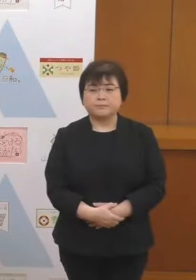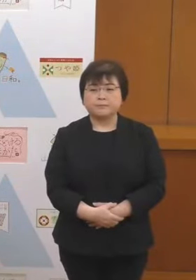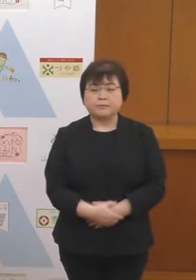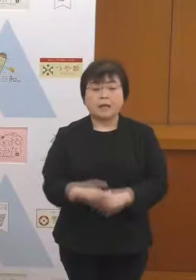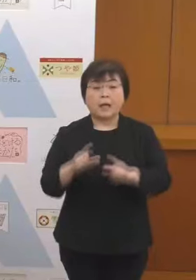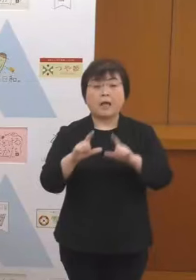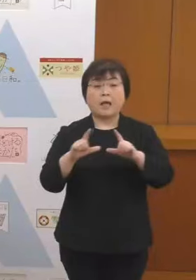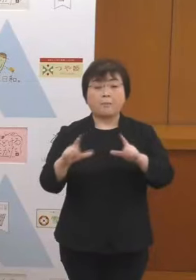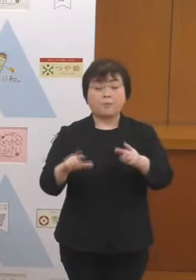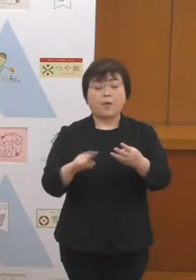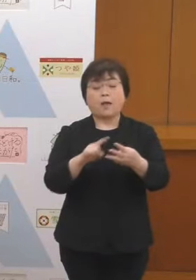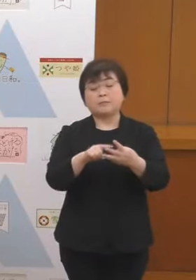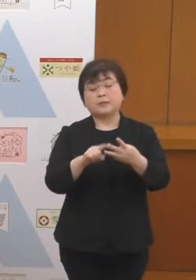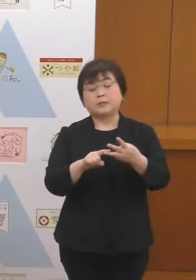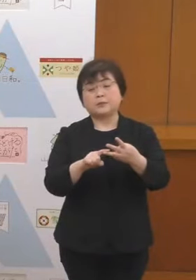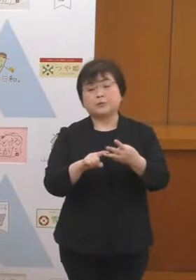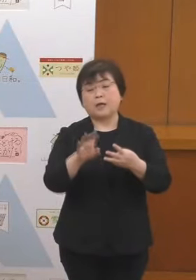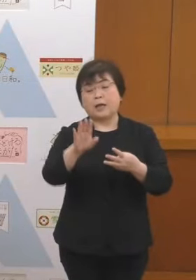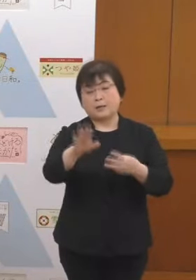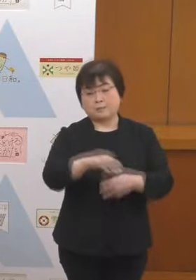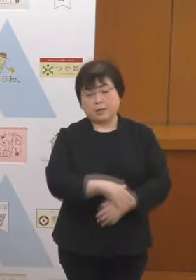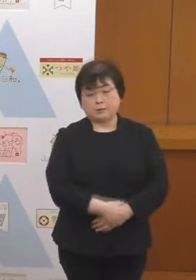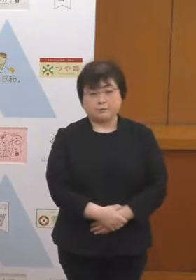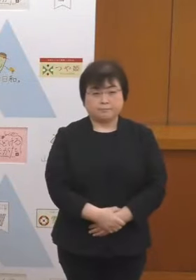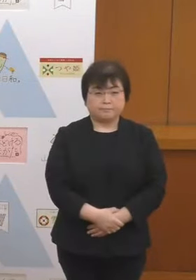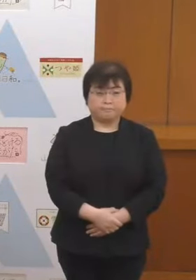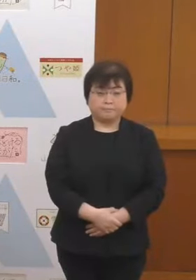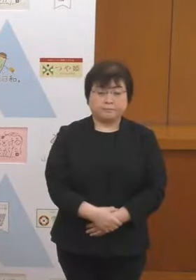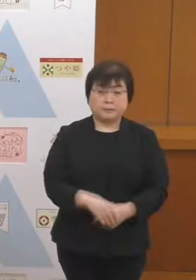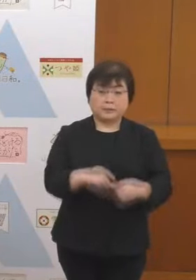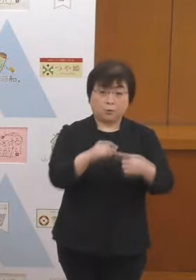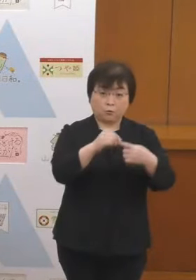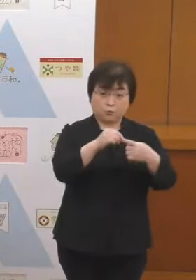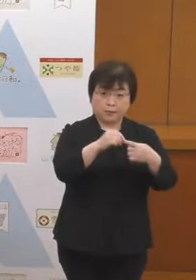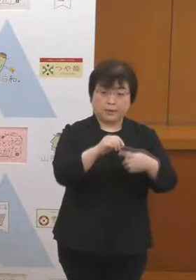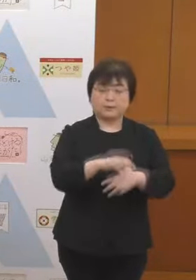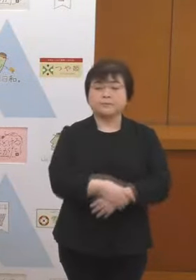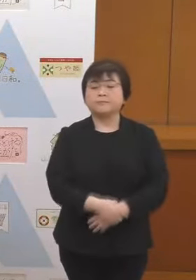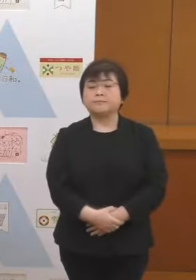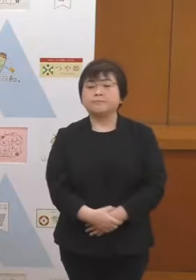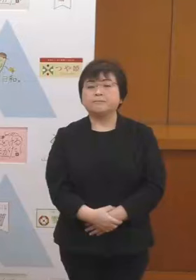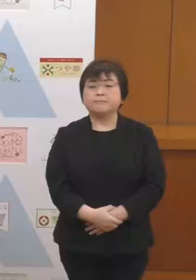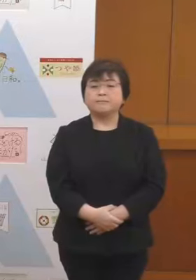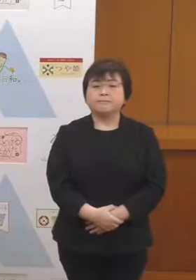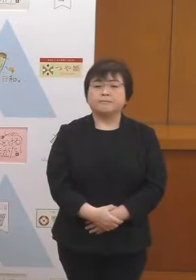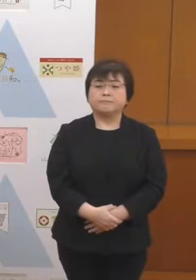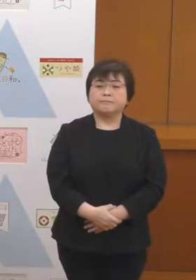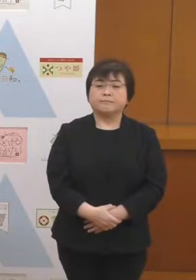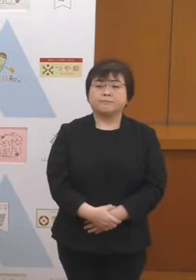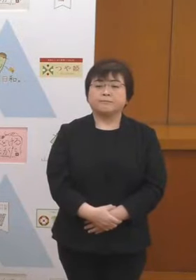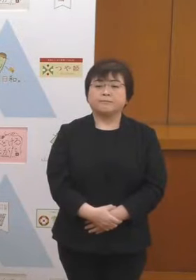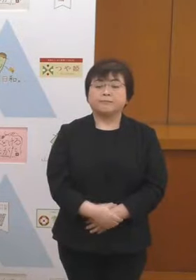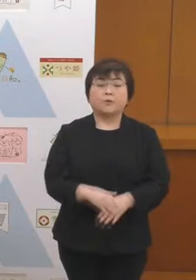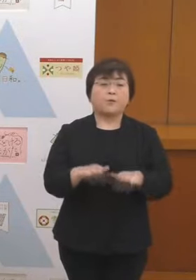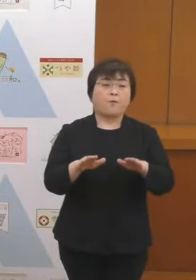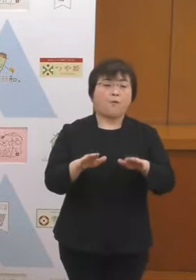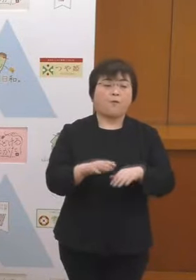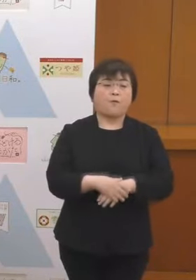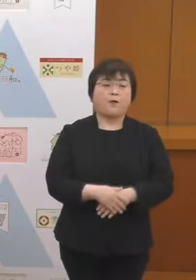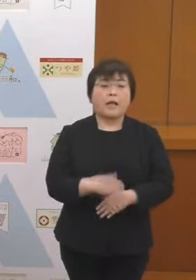発表が3点ございますまず1点目でありますえ